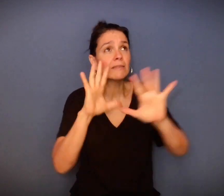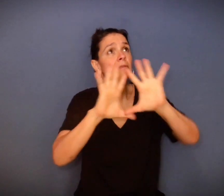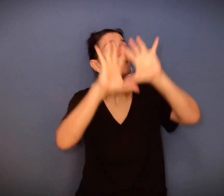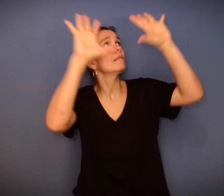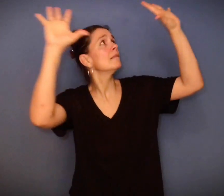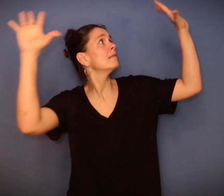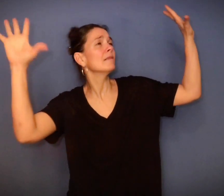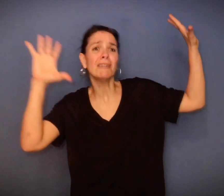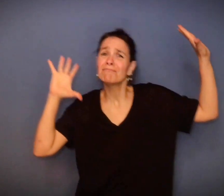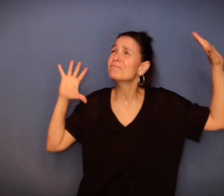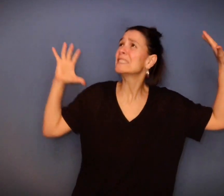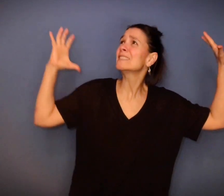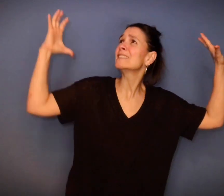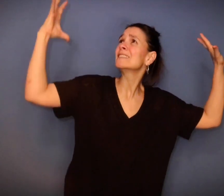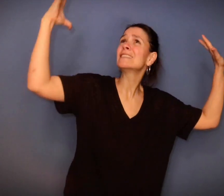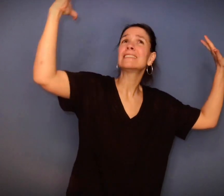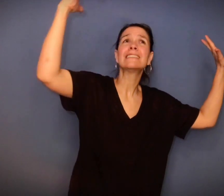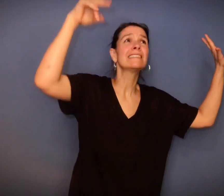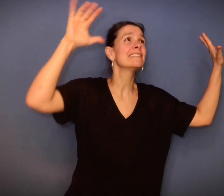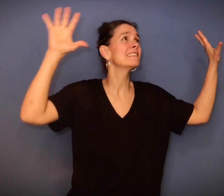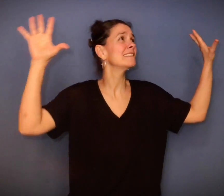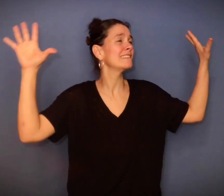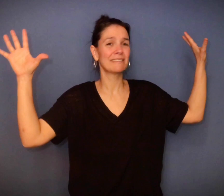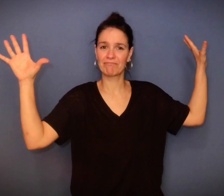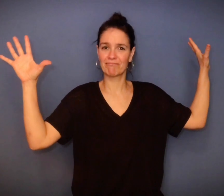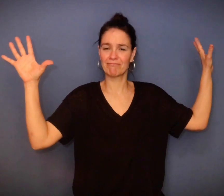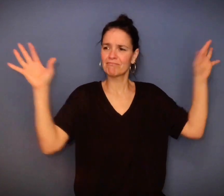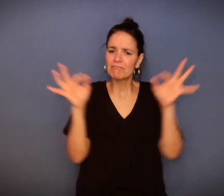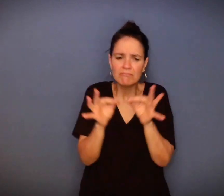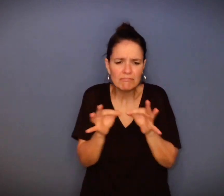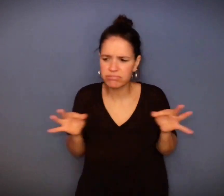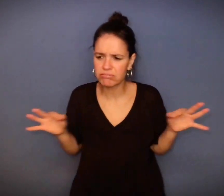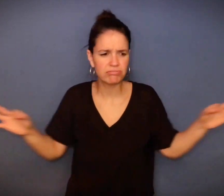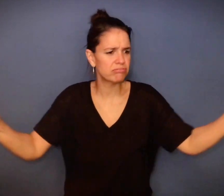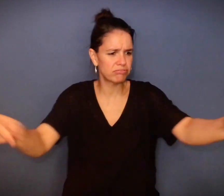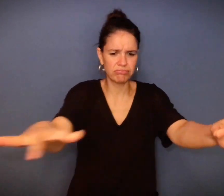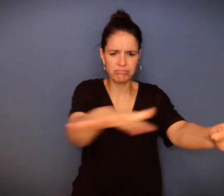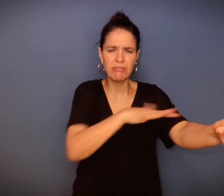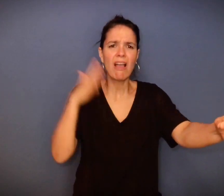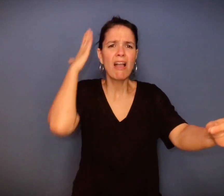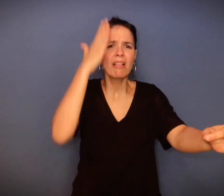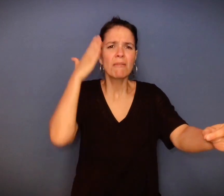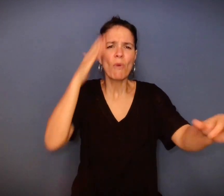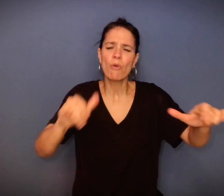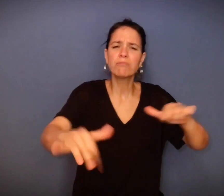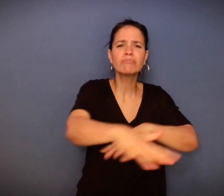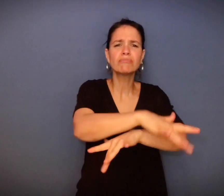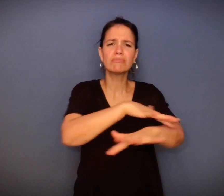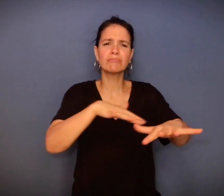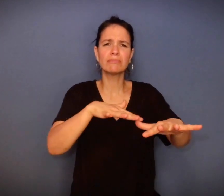Le lendemain, il fit un temps délicieux, alors la mère canne vint présenter